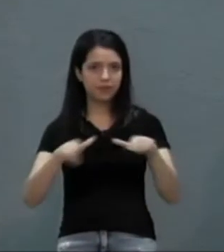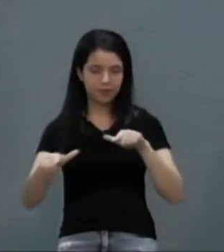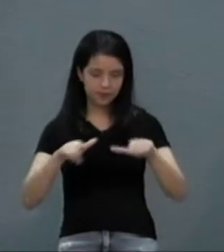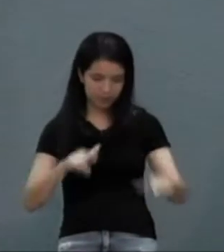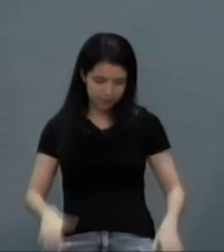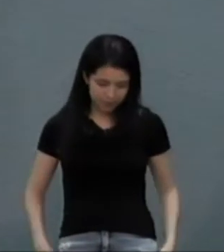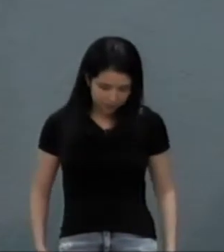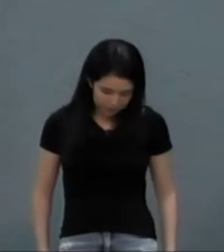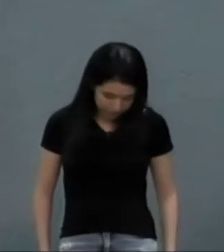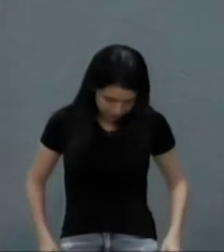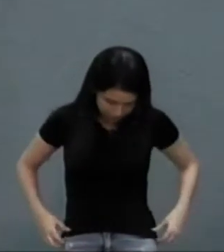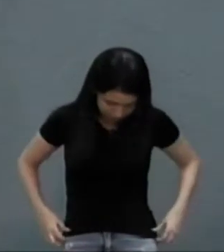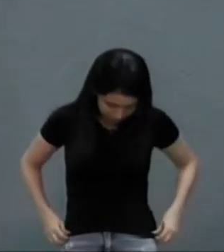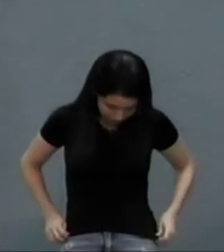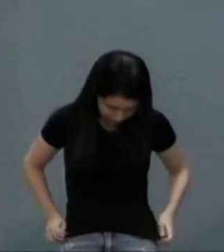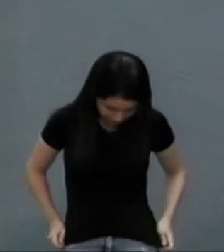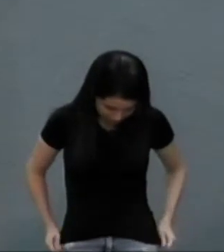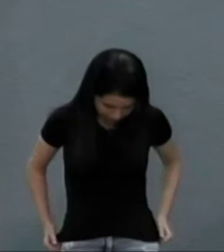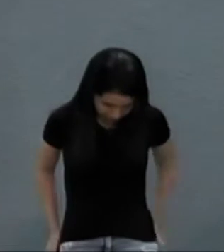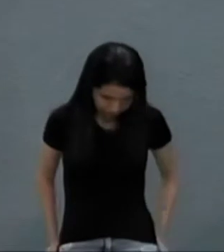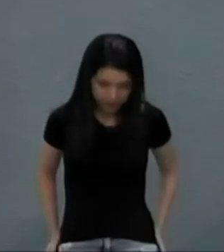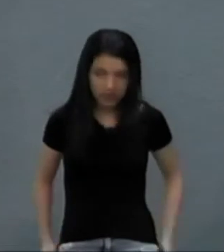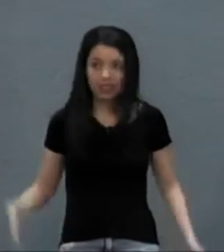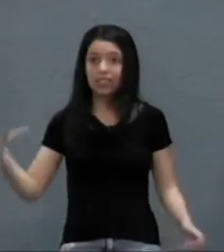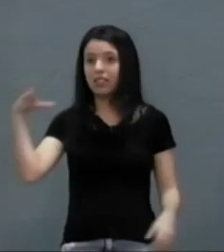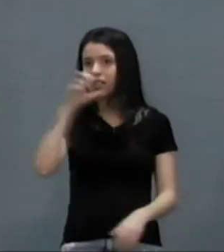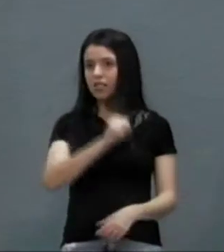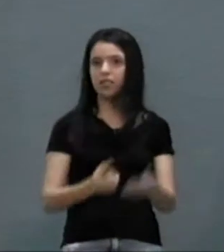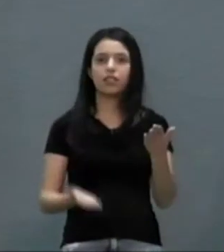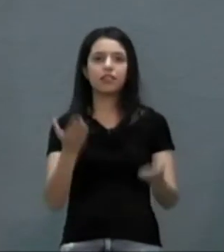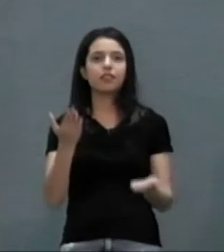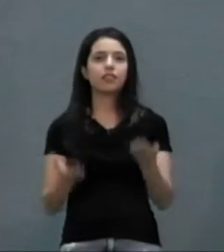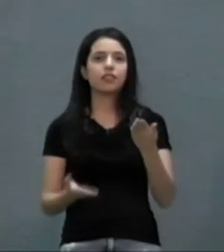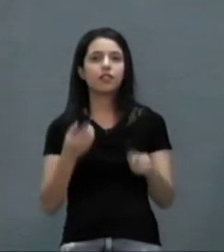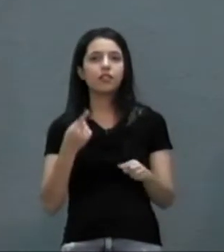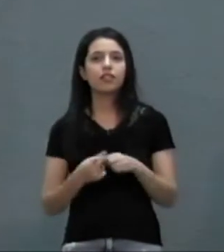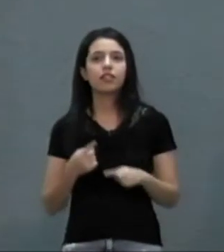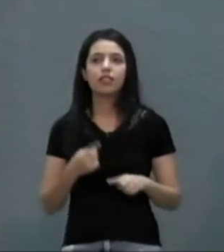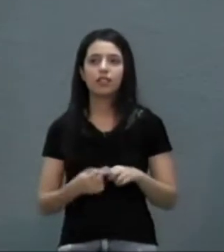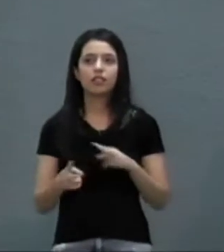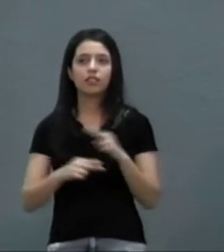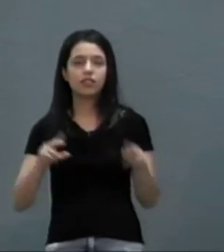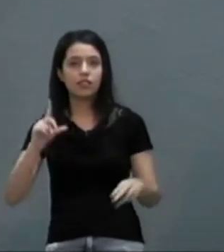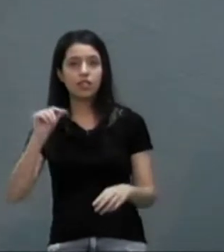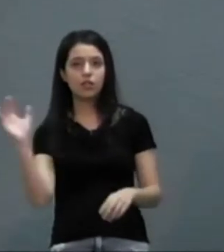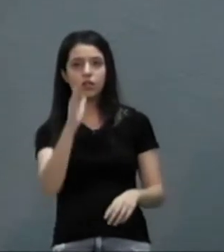assim, tem que acelerar essas licitações, acelerar essas coisas, porque os materiais vão subindo muito. Então nesses